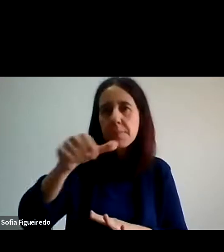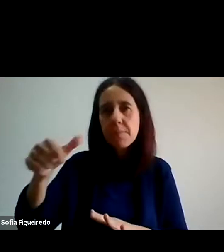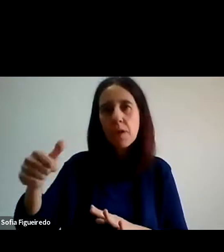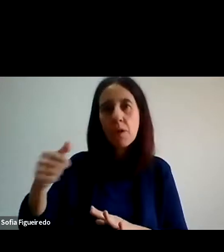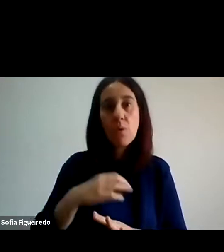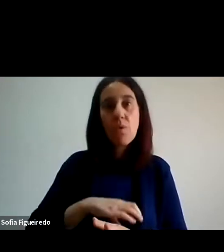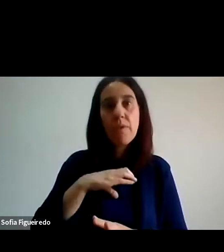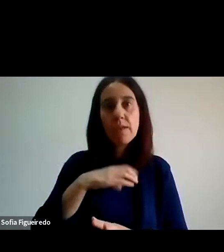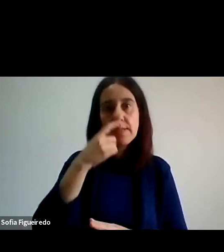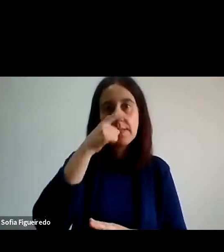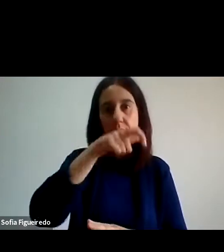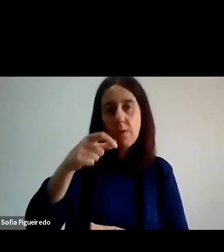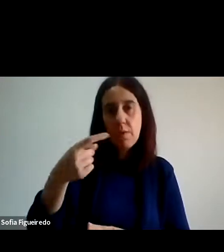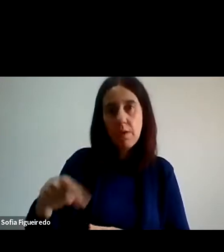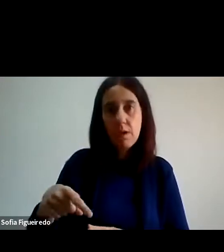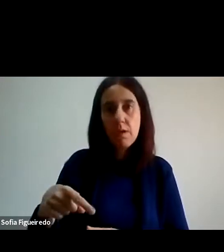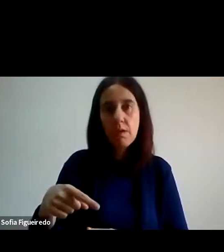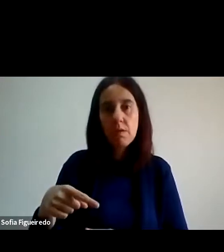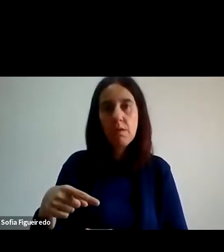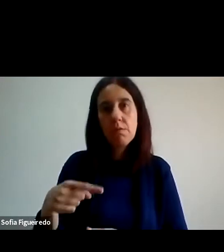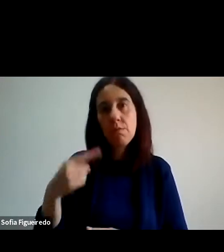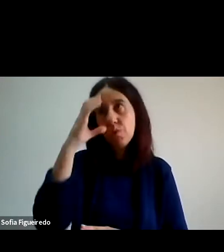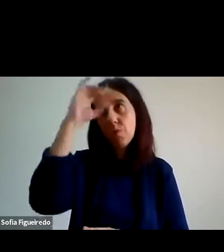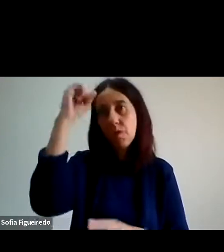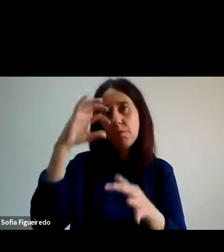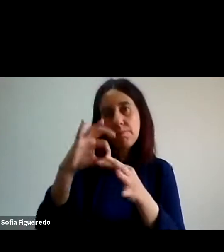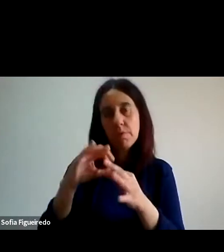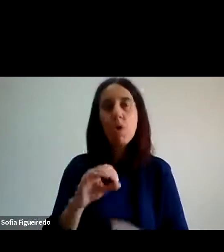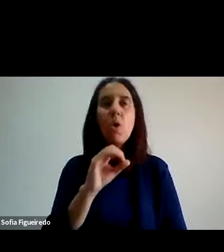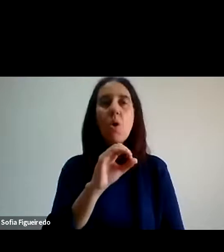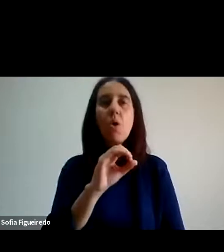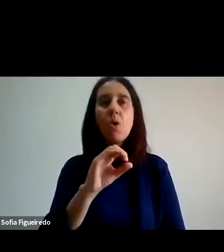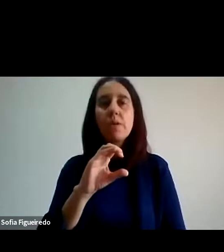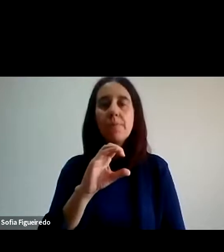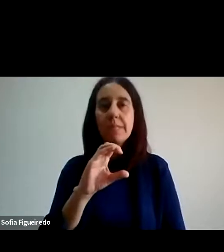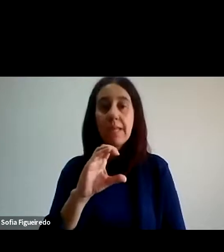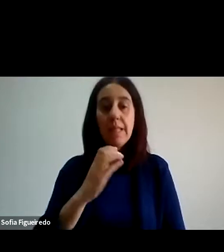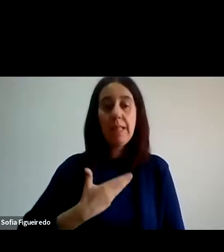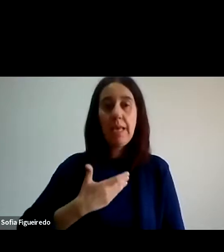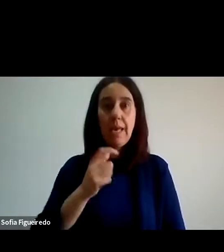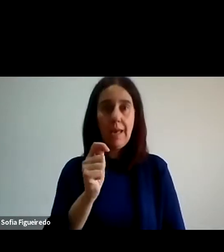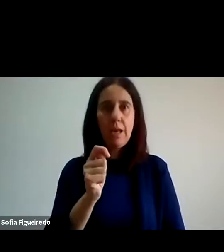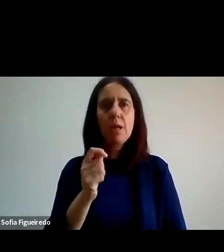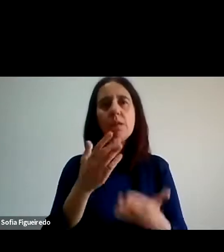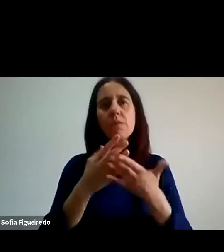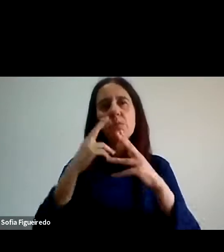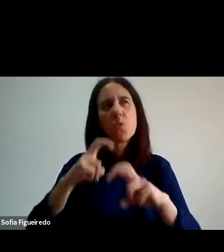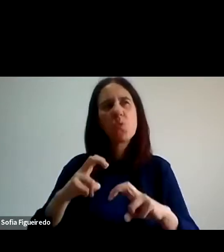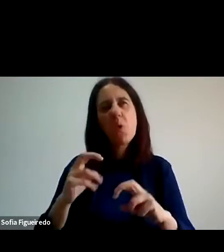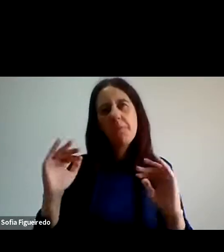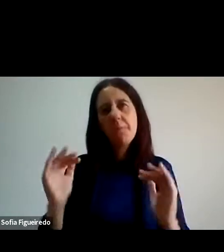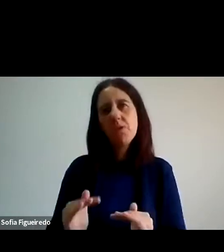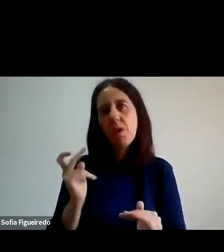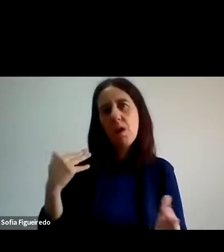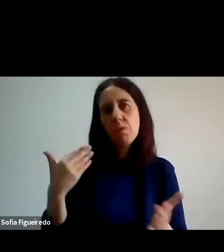que os cidadãos têm para com o Estado. A OCDE fazia um estudo, tem feito menos nos últimos anos, a Comissão Europeia